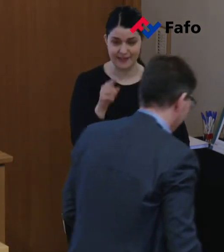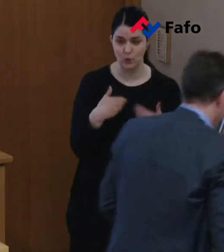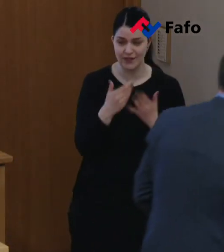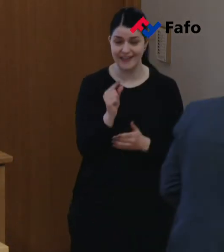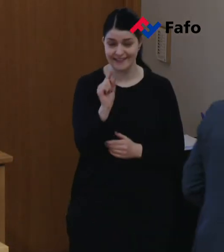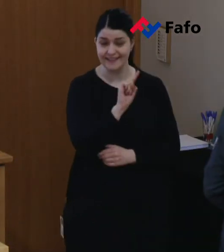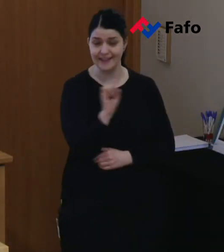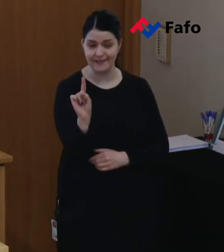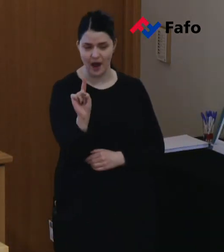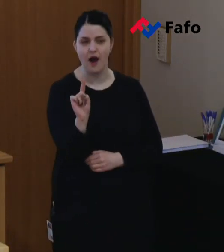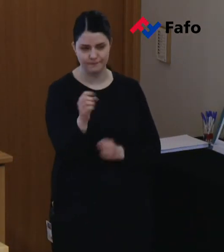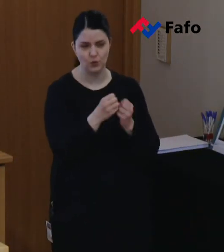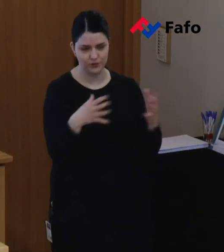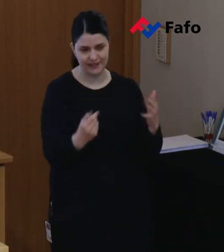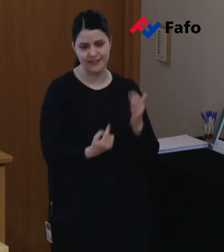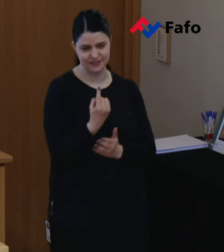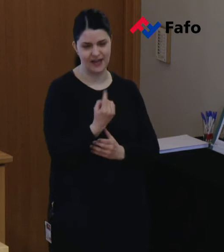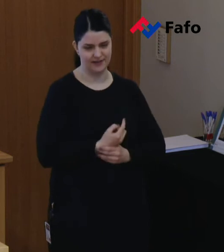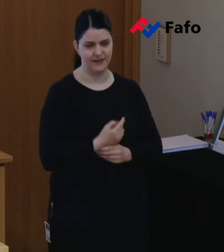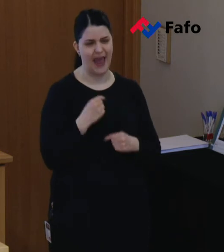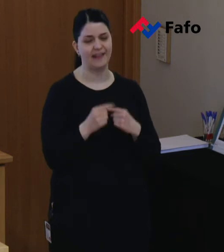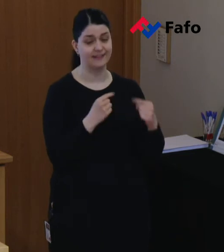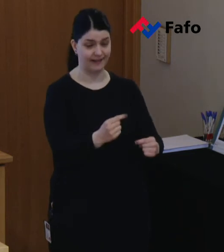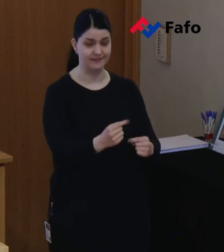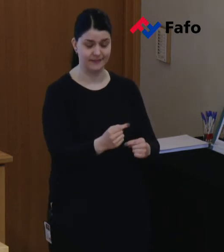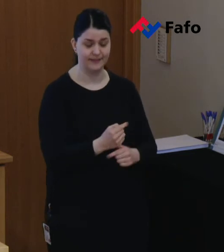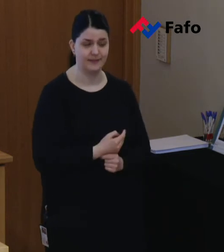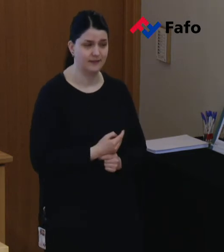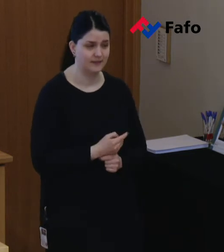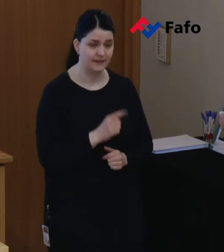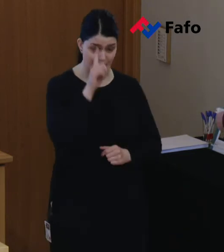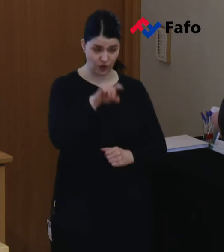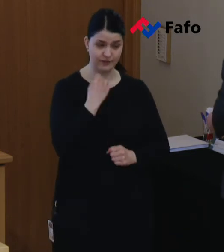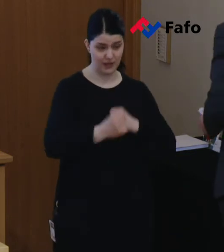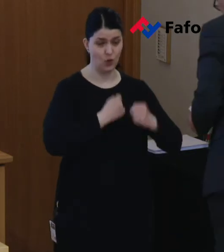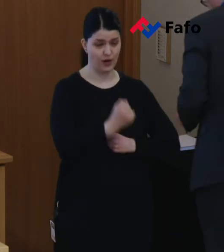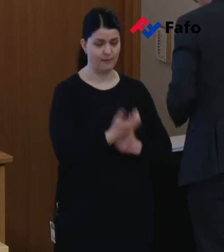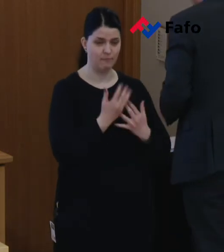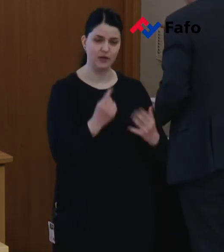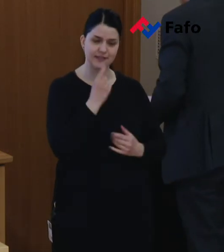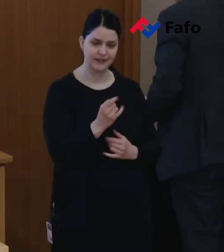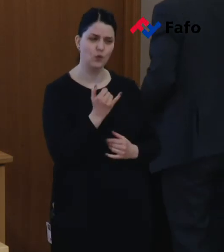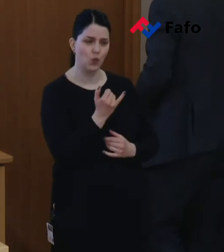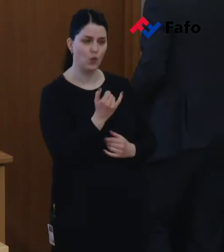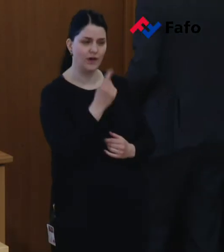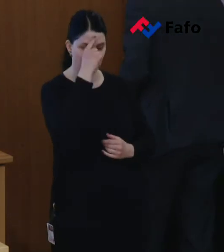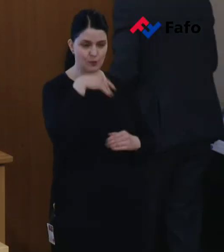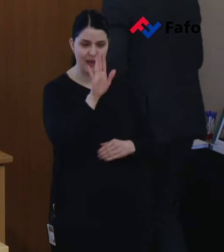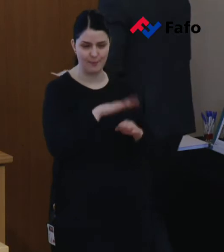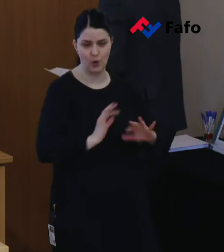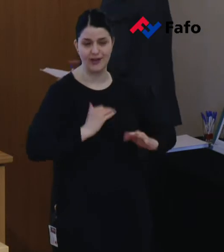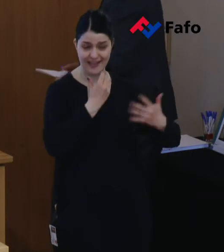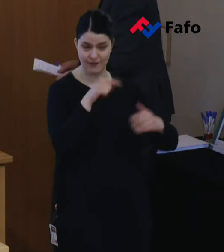grann tid, så vil det skje en utvikling etter hvert. Det kan det selvfølgelig gjøre. Fordi mange snakker jo om det, at de har større tro på livet, at de har